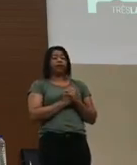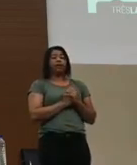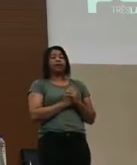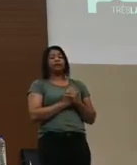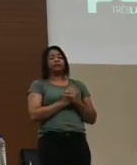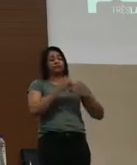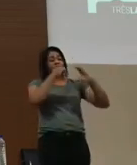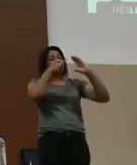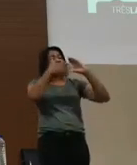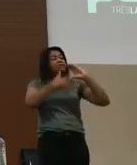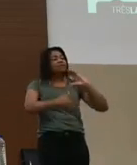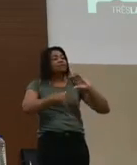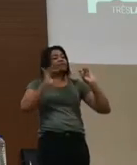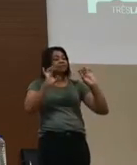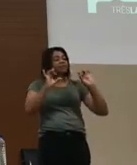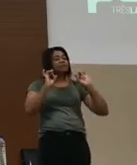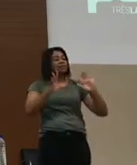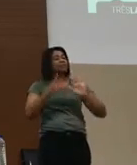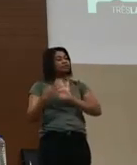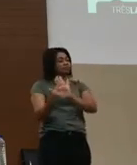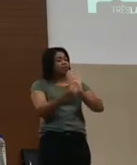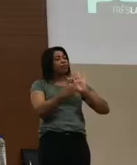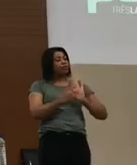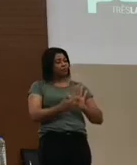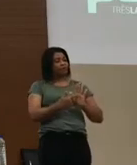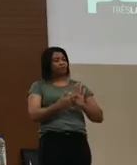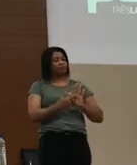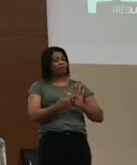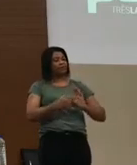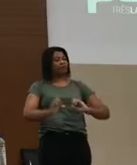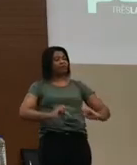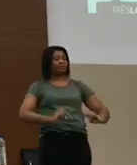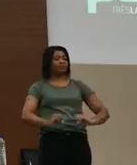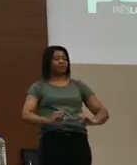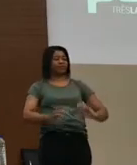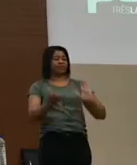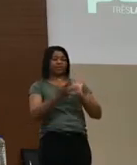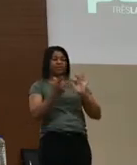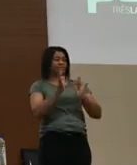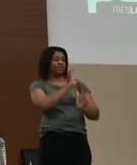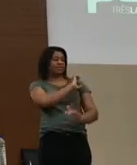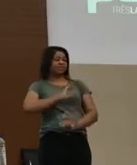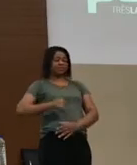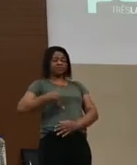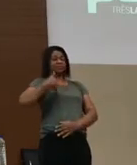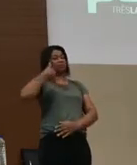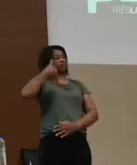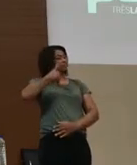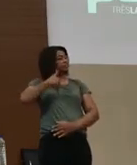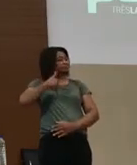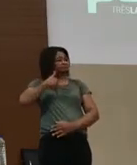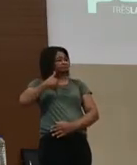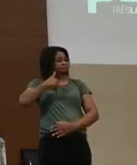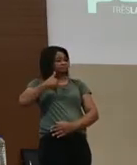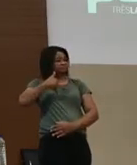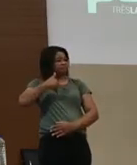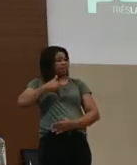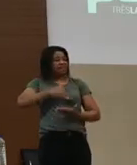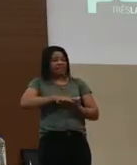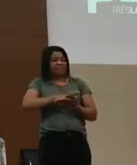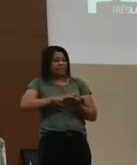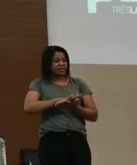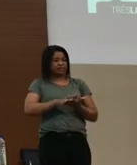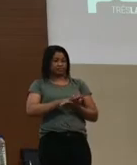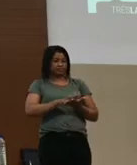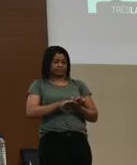grande característica de Jesus que eu quero destacar nessa obra é que Jesus não tem nenhum pingo de vaidade. Sabe,